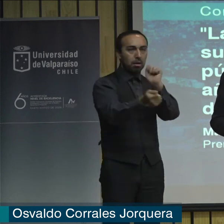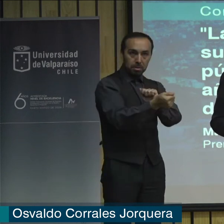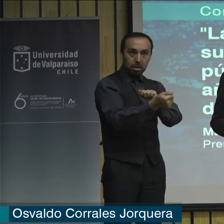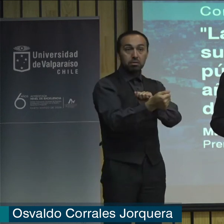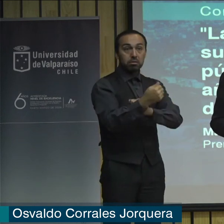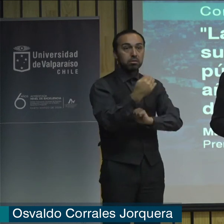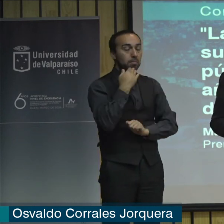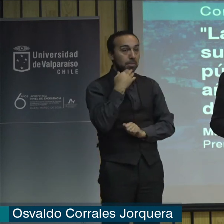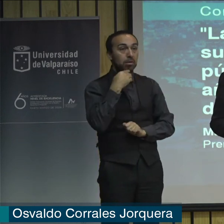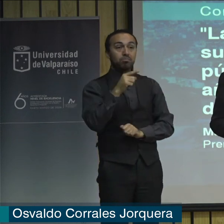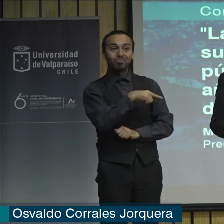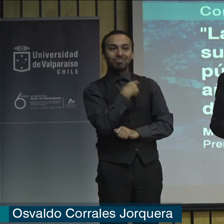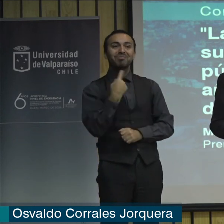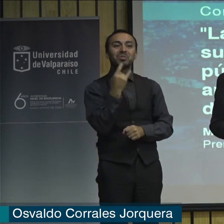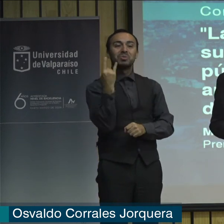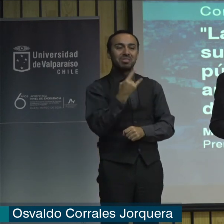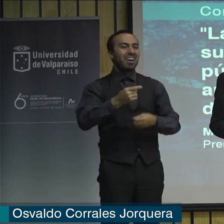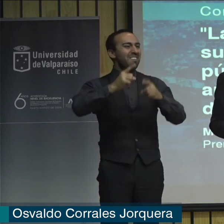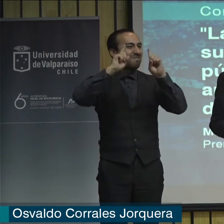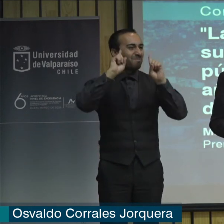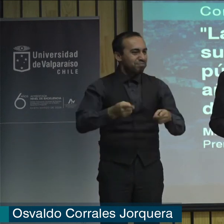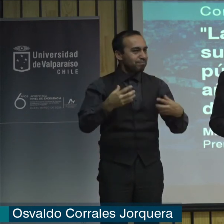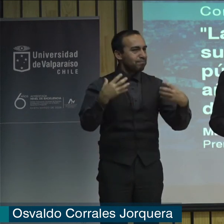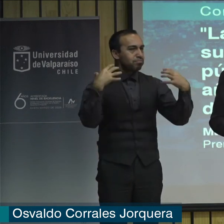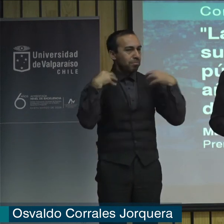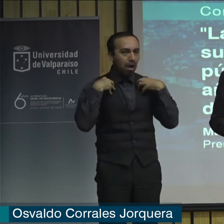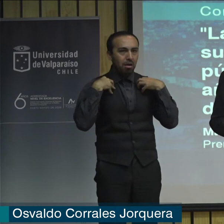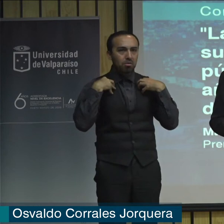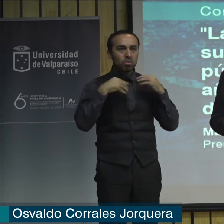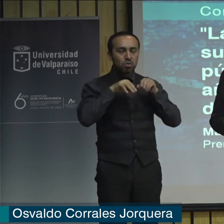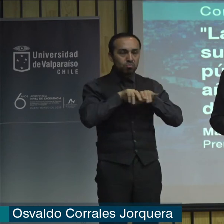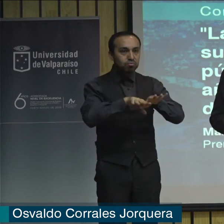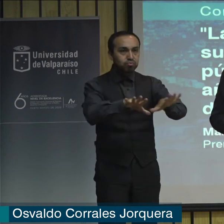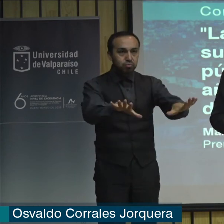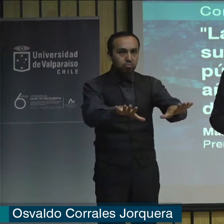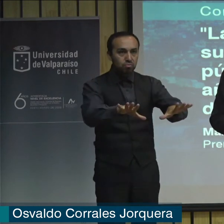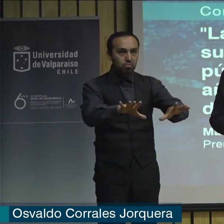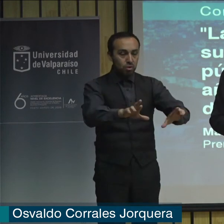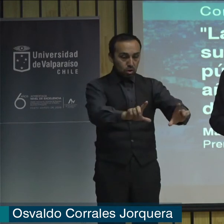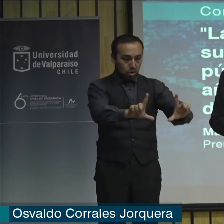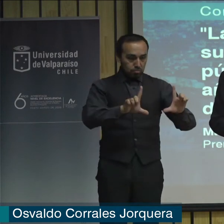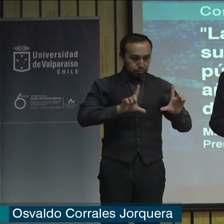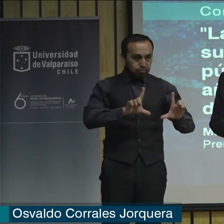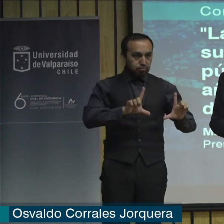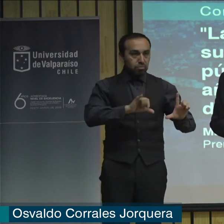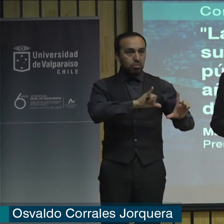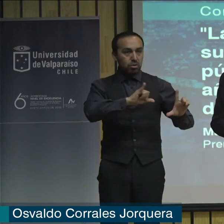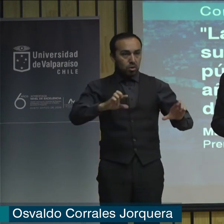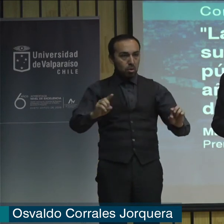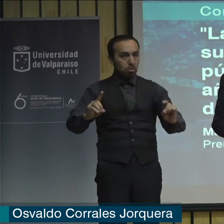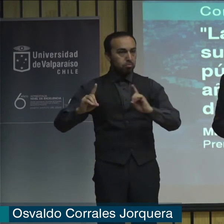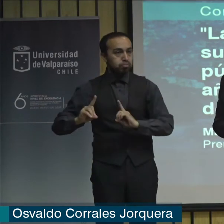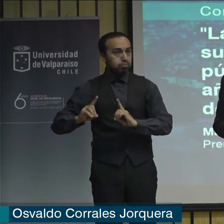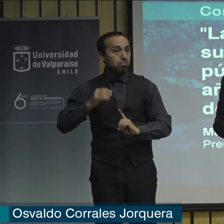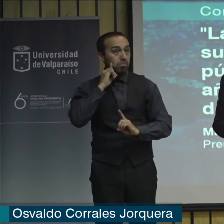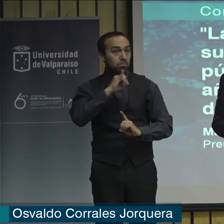estamos obligado como dije a diversificar nuestra oferta de pre y posgrado a repensar la constantemente